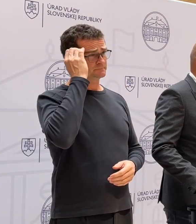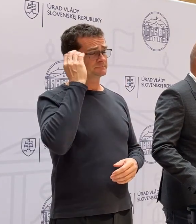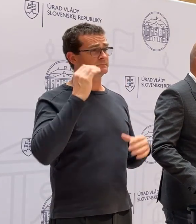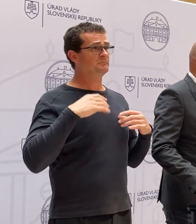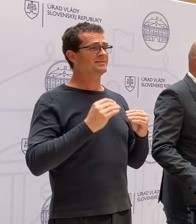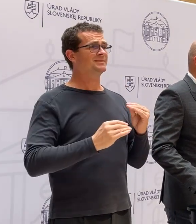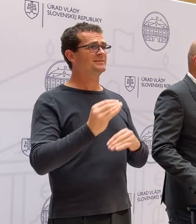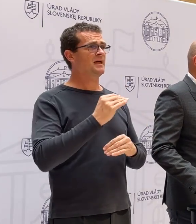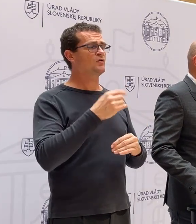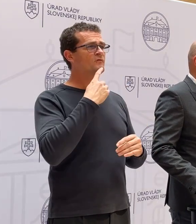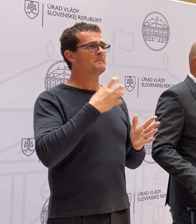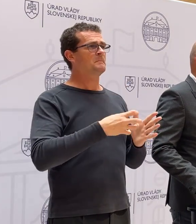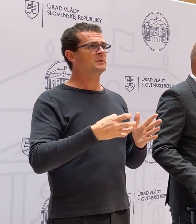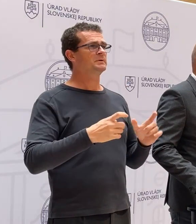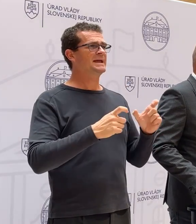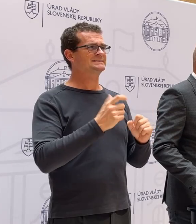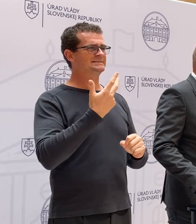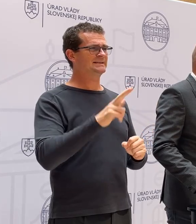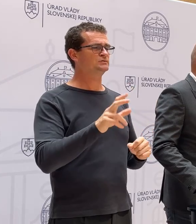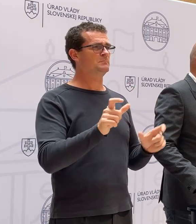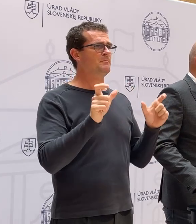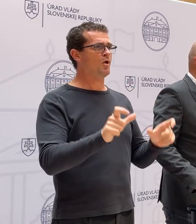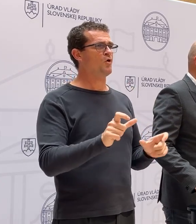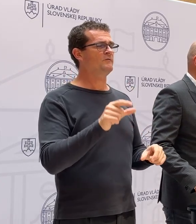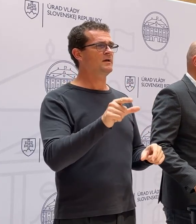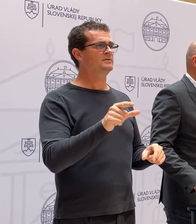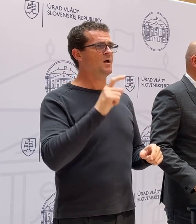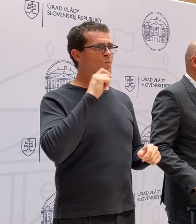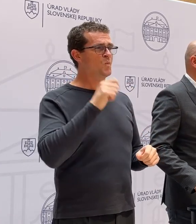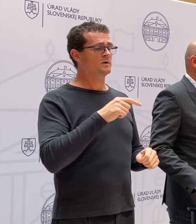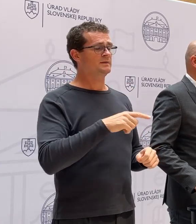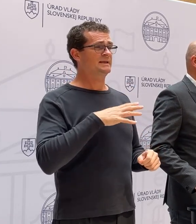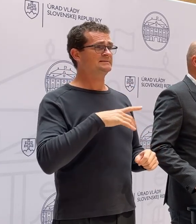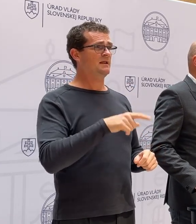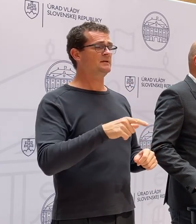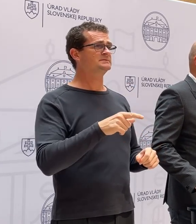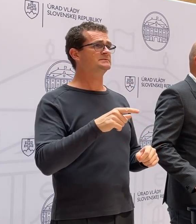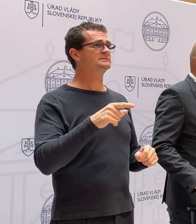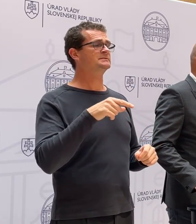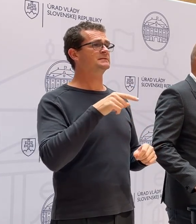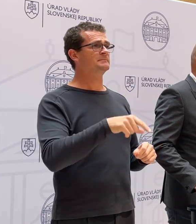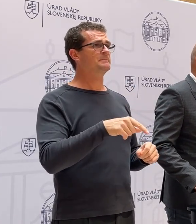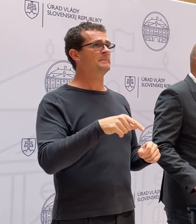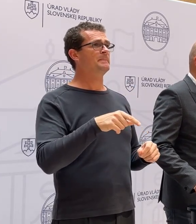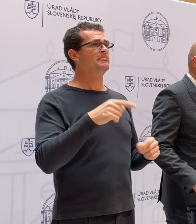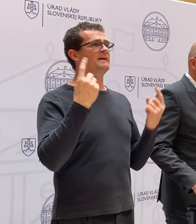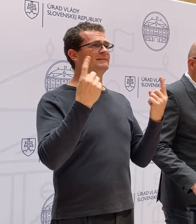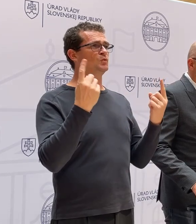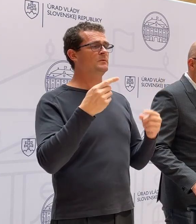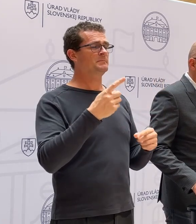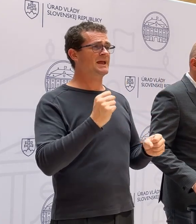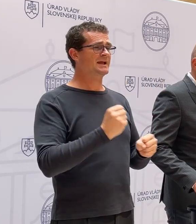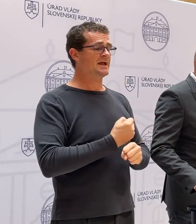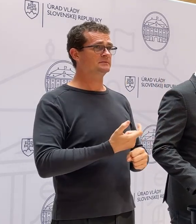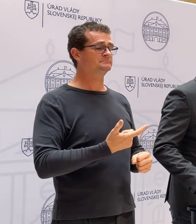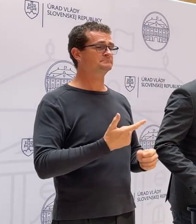príbeh o S-300. Vraj ste mali blokovať jeho vydanie na Ukrajinu kvôli tomu, že ste chceli Black Hawk pre Geisenautov, tak prípadne